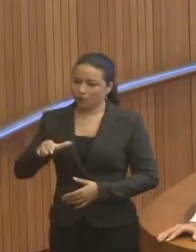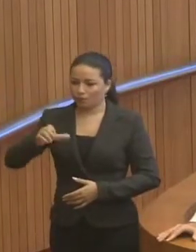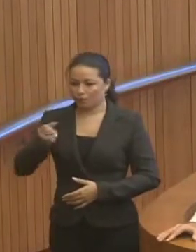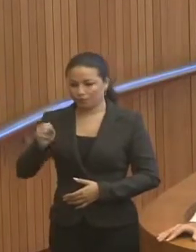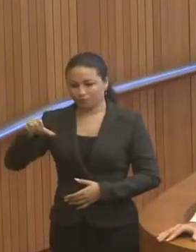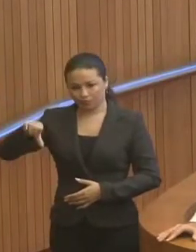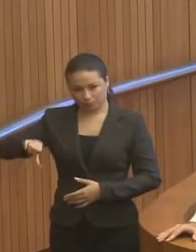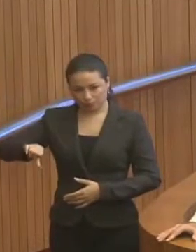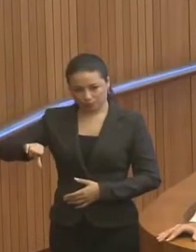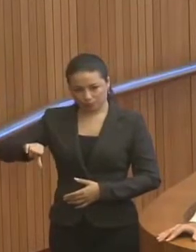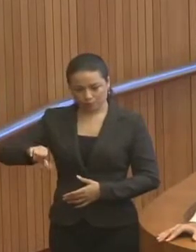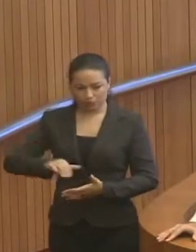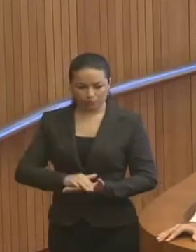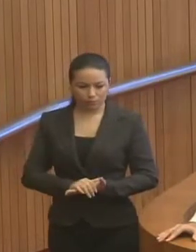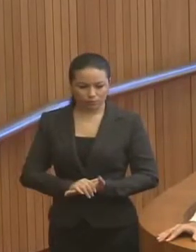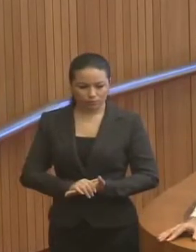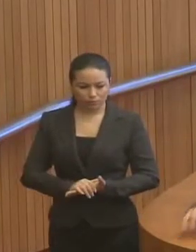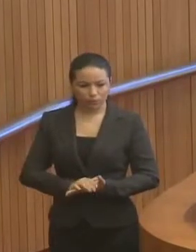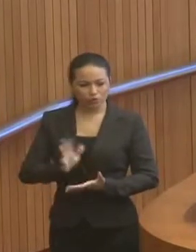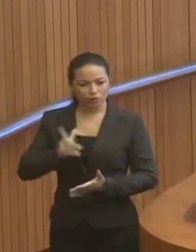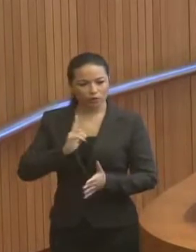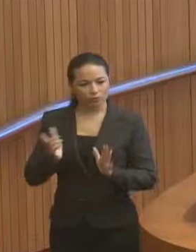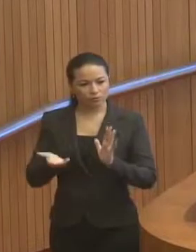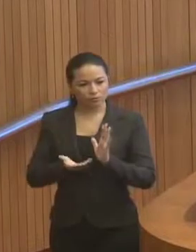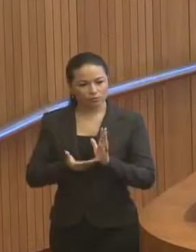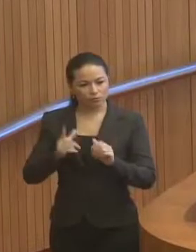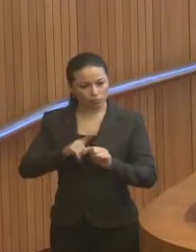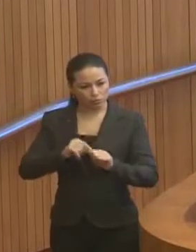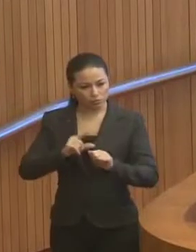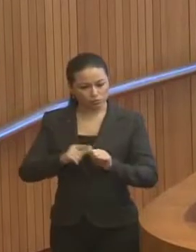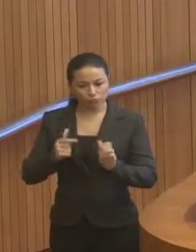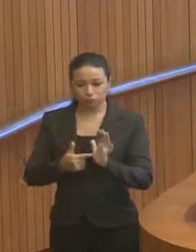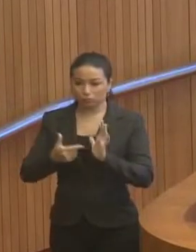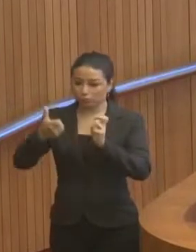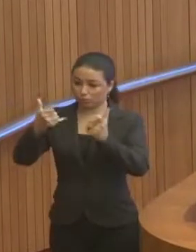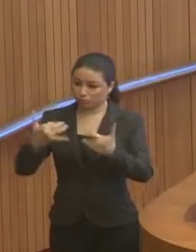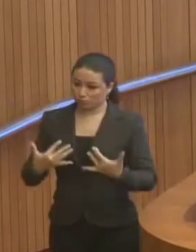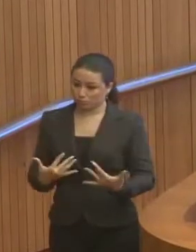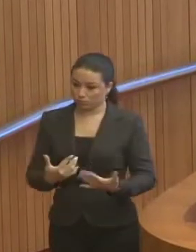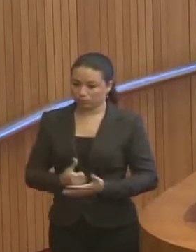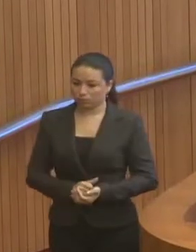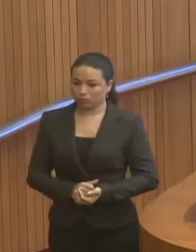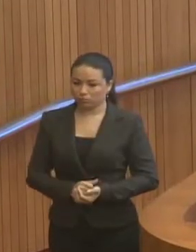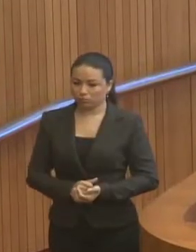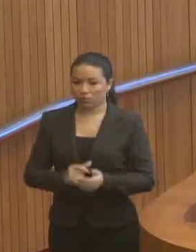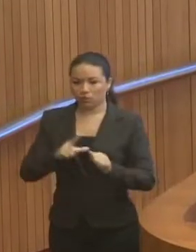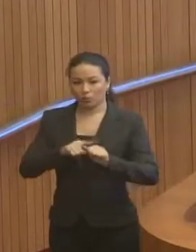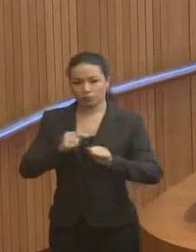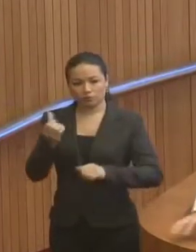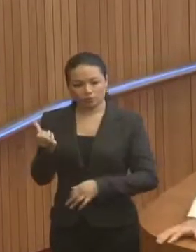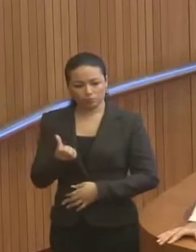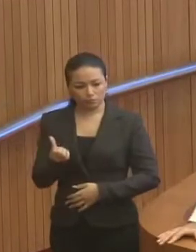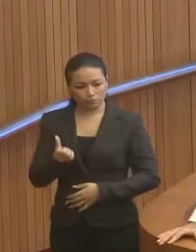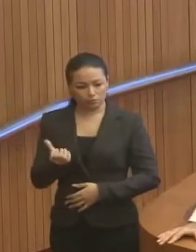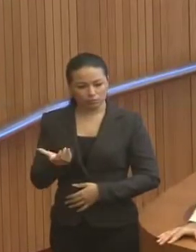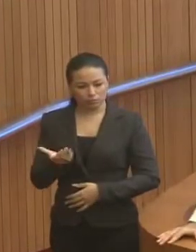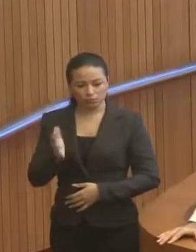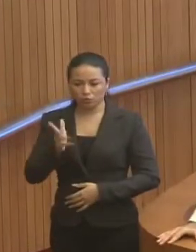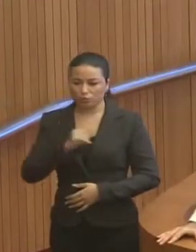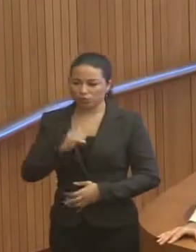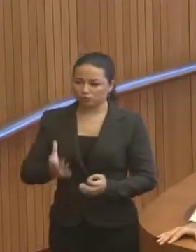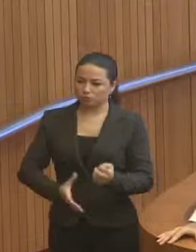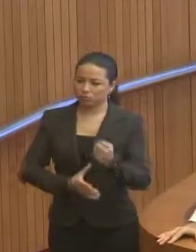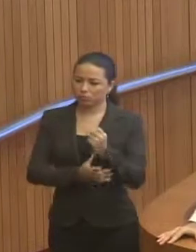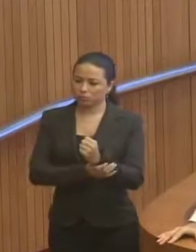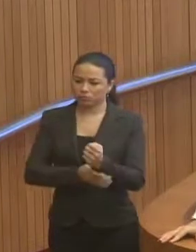7.789/89, que se encontra em seus artigos as seguintes determinações. No artigo 6º, são